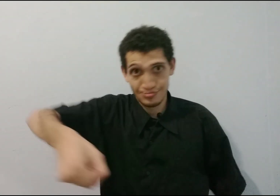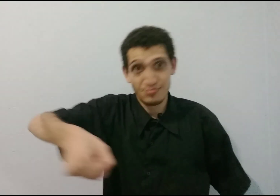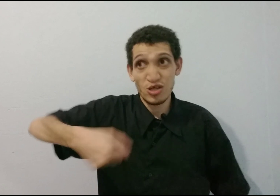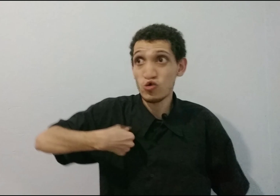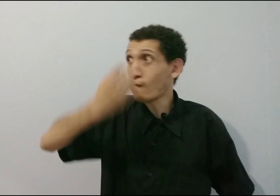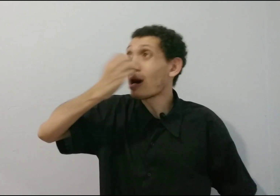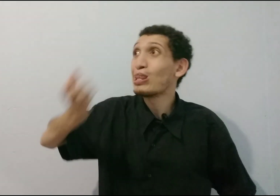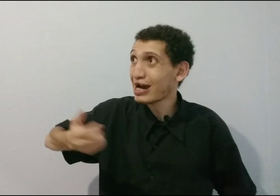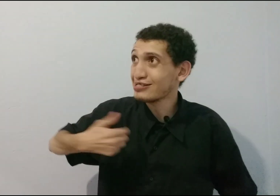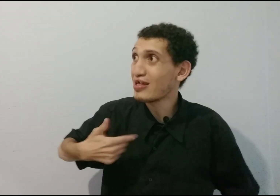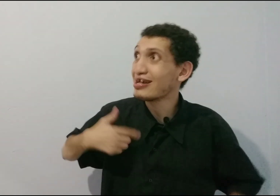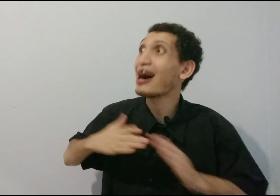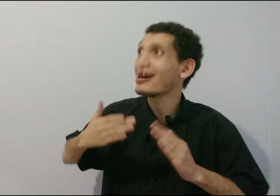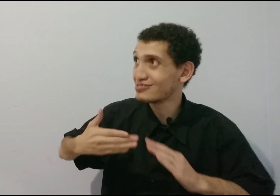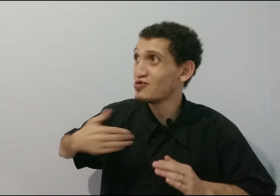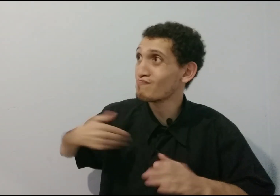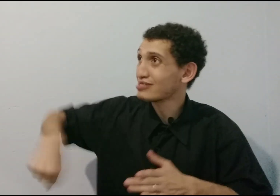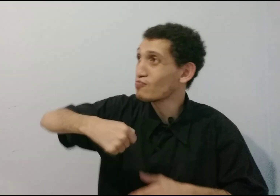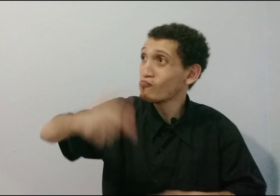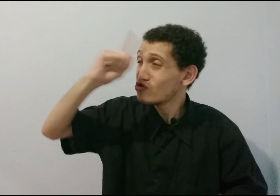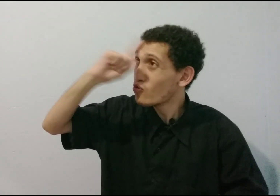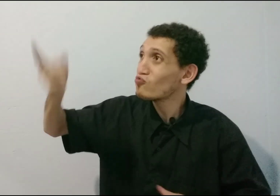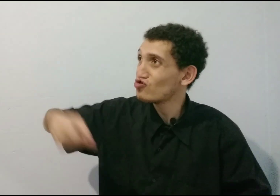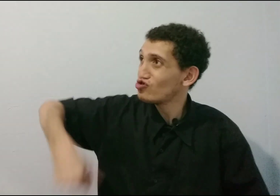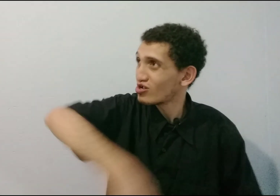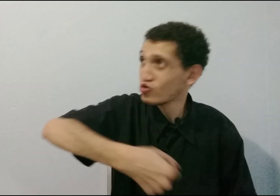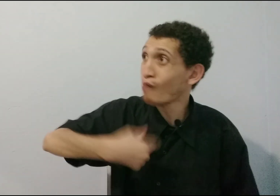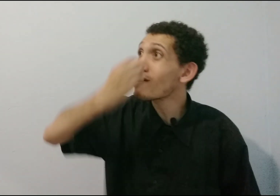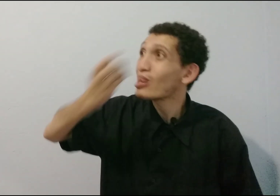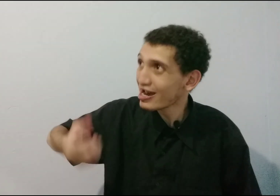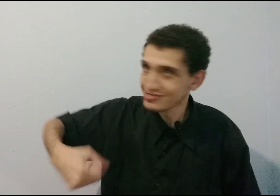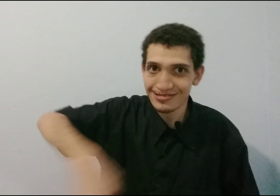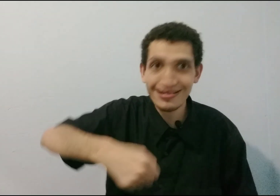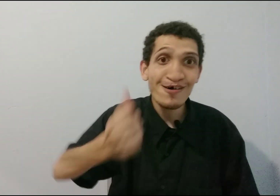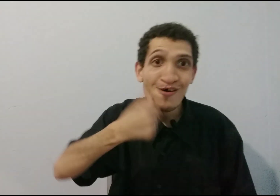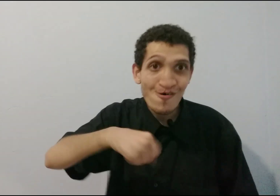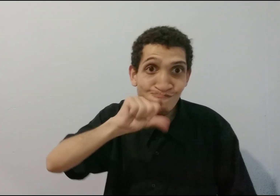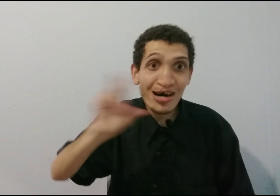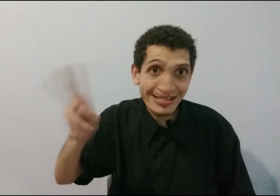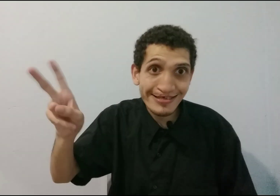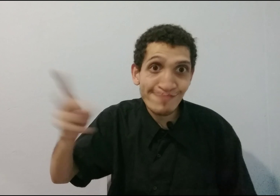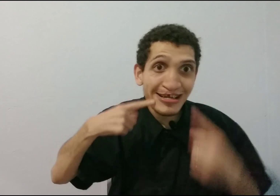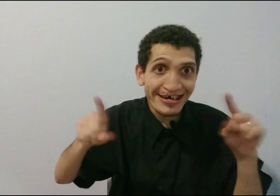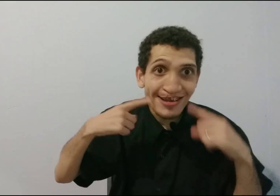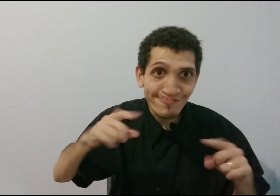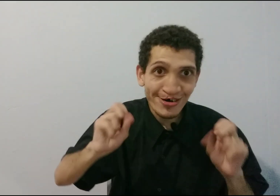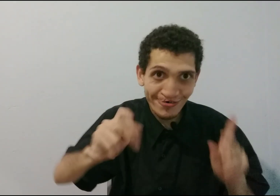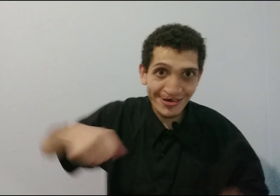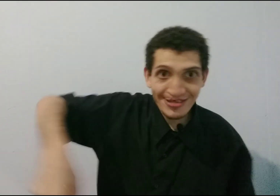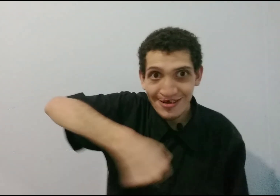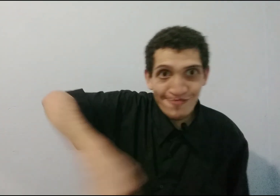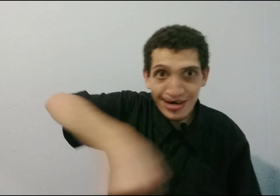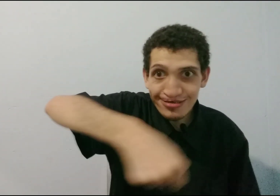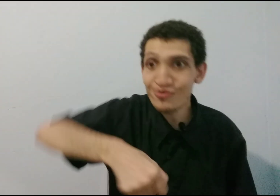Eu sou palhaça nessa casa aqui. Passa a roupa todos os dias. Eu sou palhaça, né? Mano sempre reclama, ok? Passa a